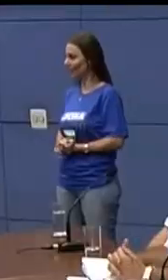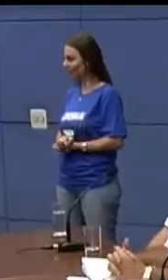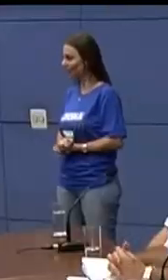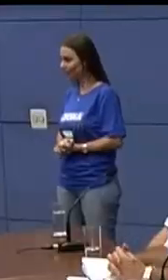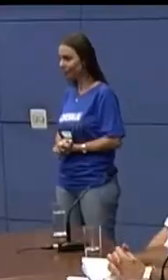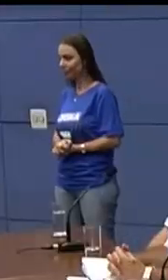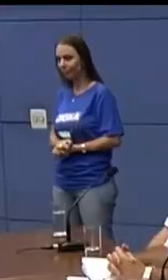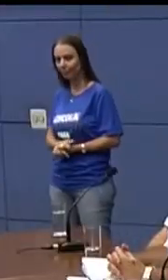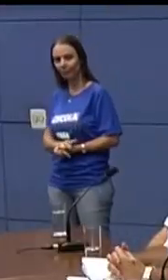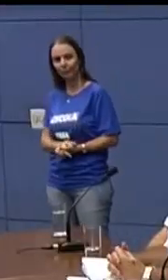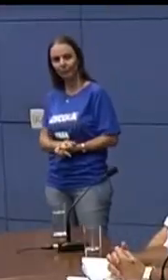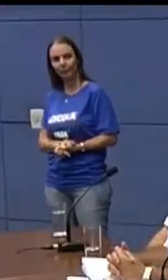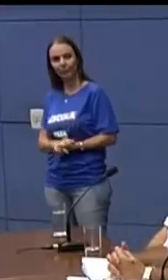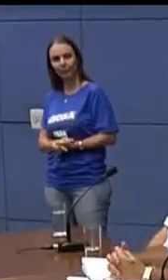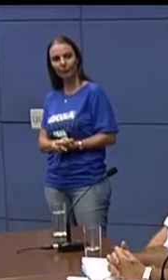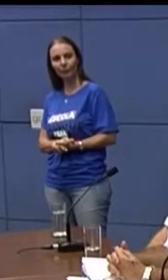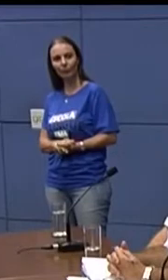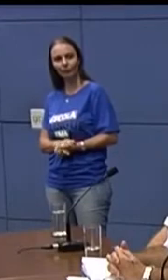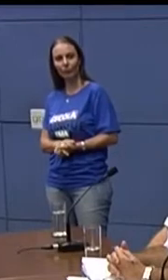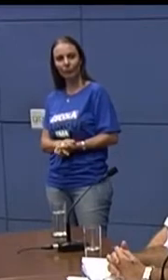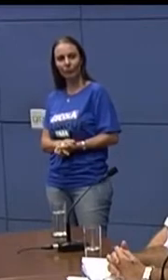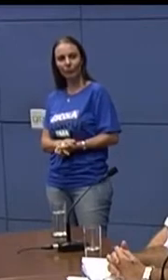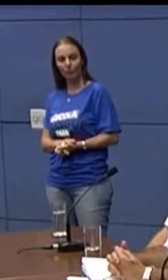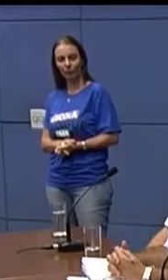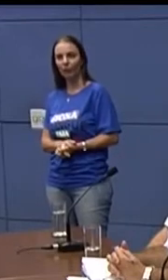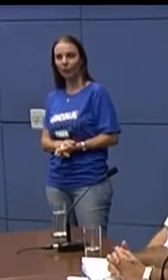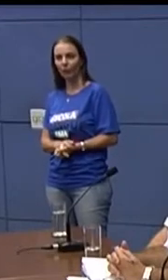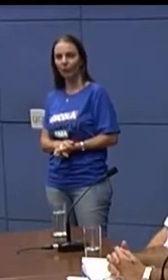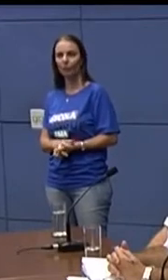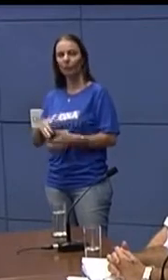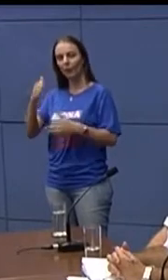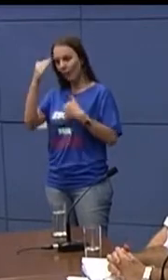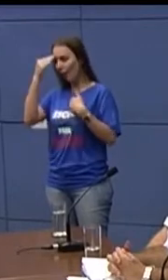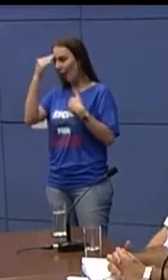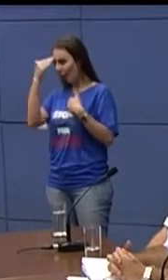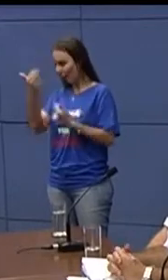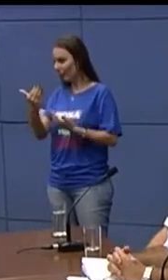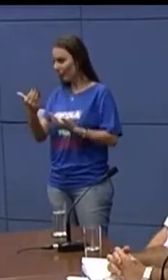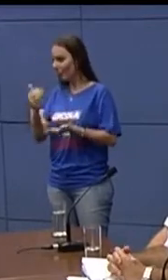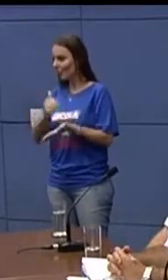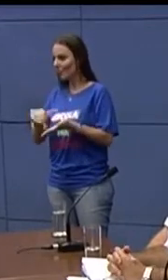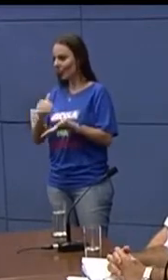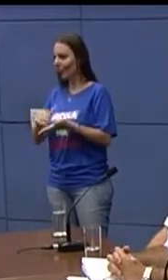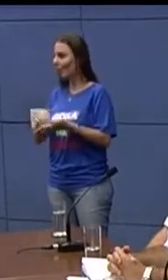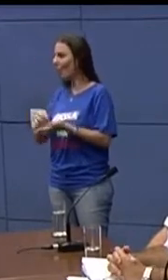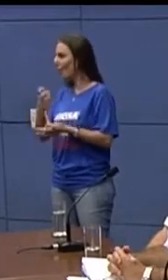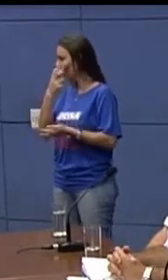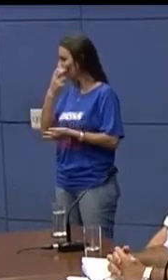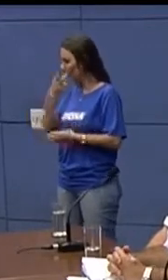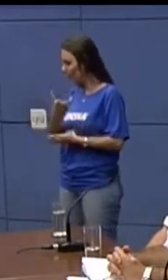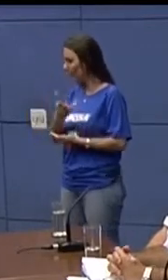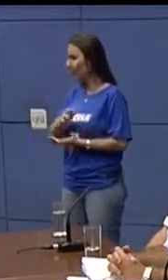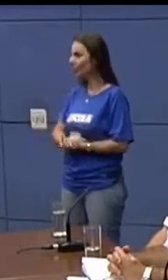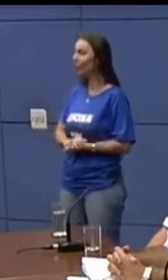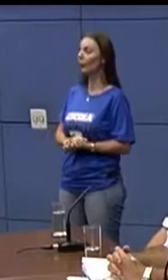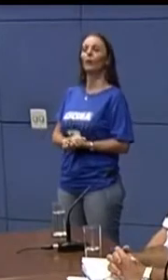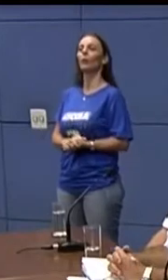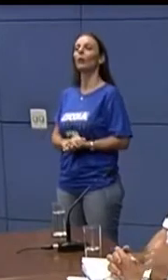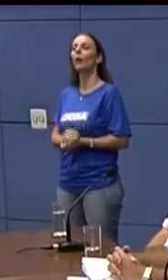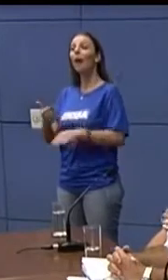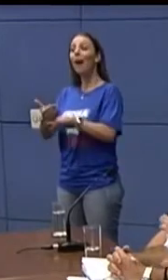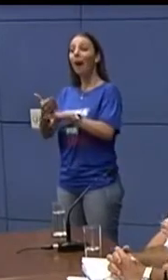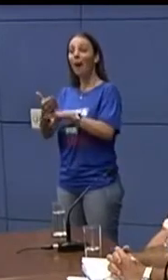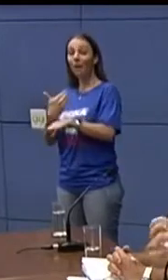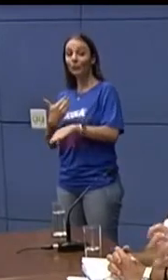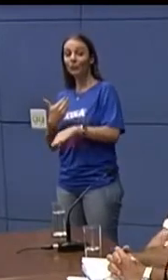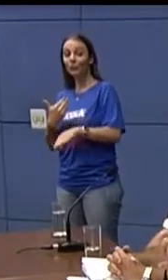né, aqui, de uma vez por todas. Bem, eu agradeço, então, a secretária Emanuele. Antes de passar